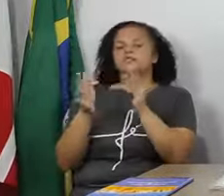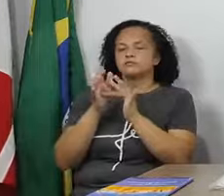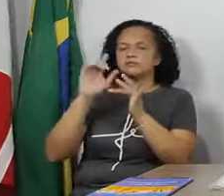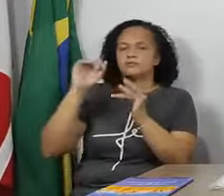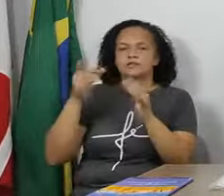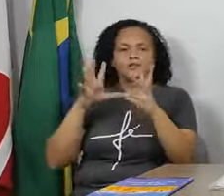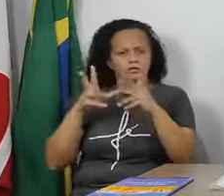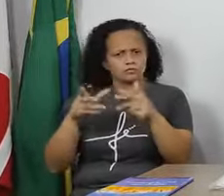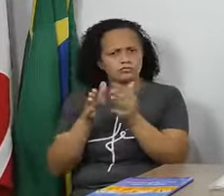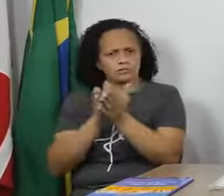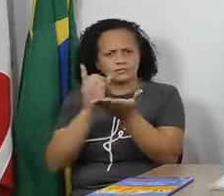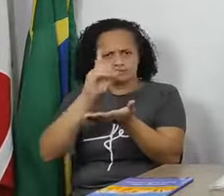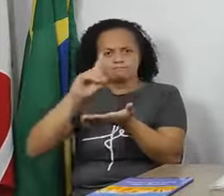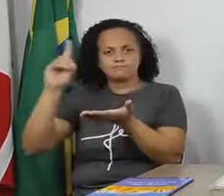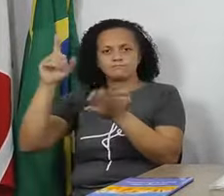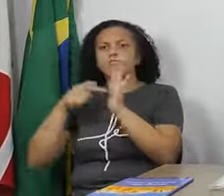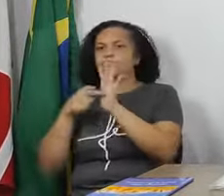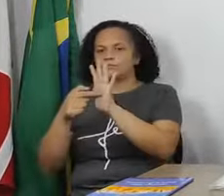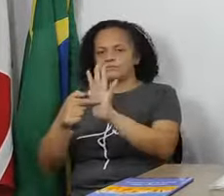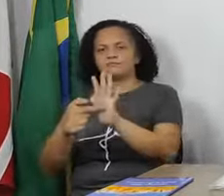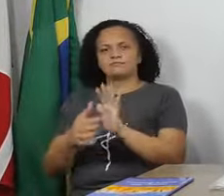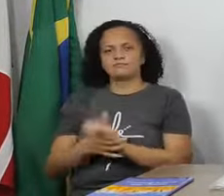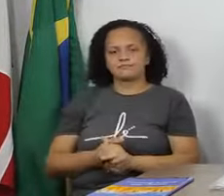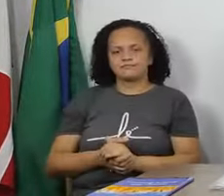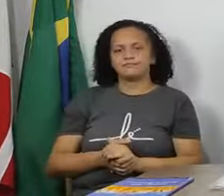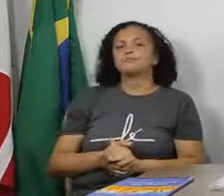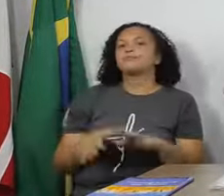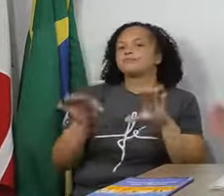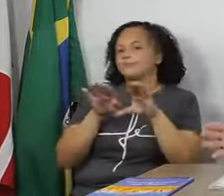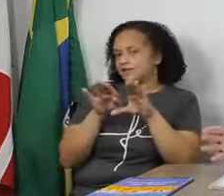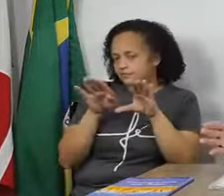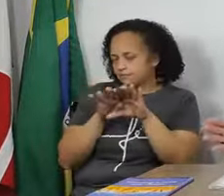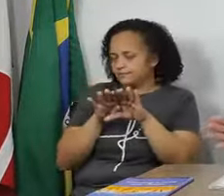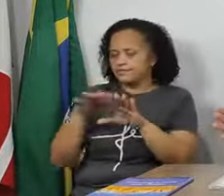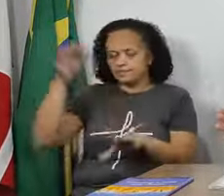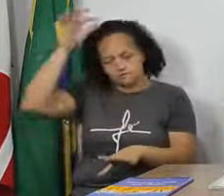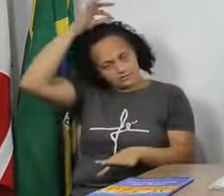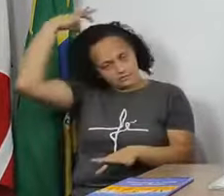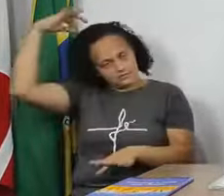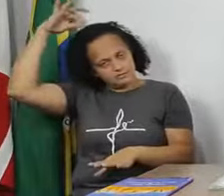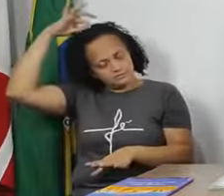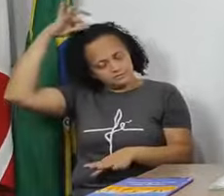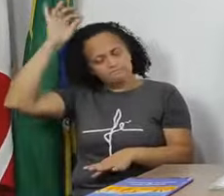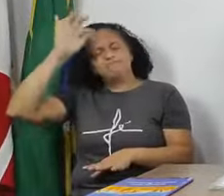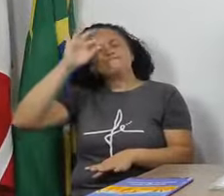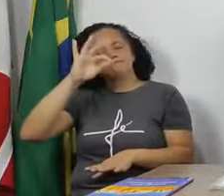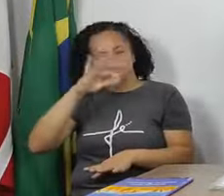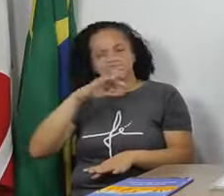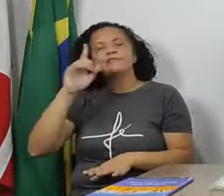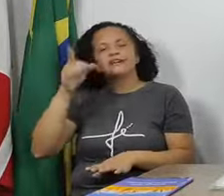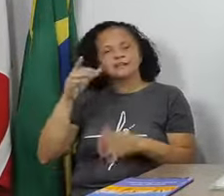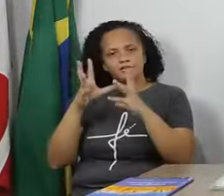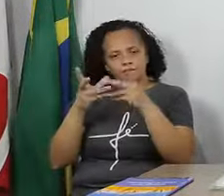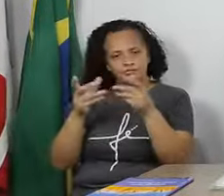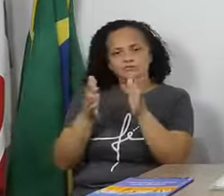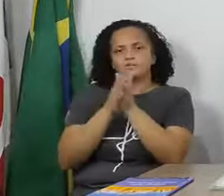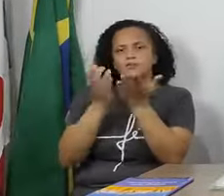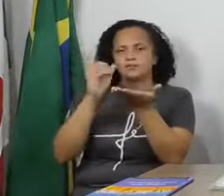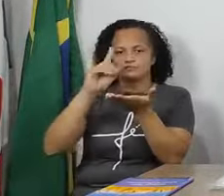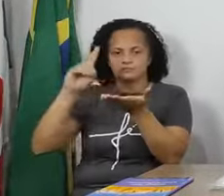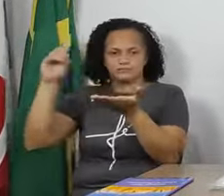diz que ele é, segundo a sua palavra. A respeito do Espírito Santo, o Espírito Santo é tudo aquilo que a